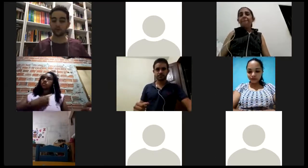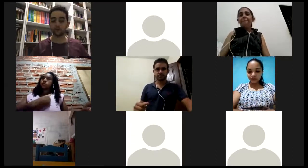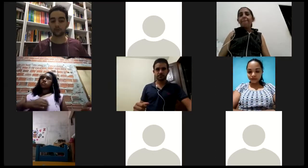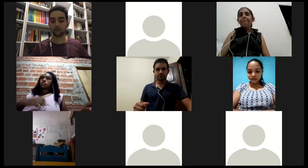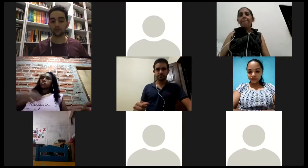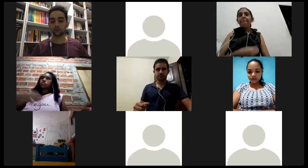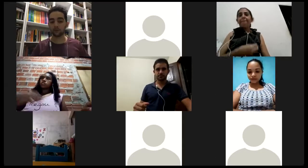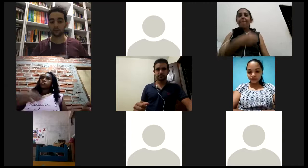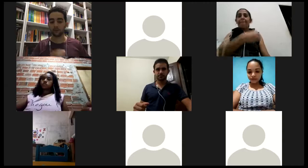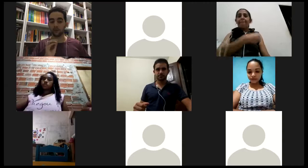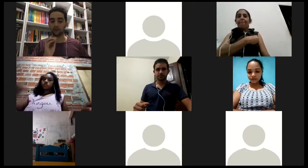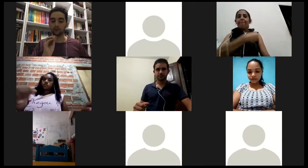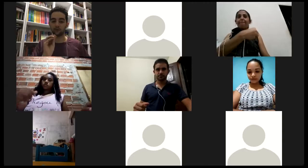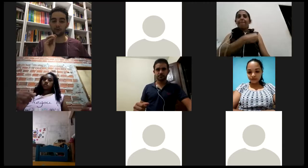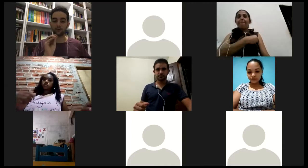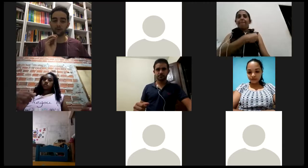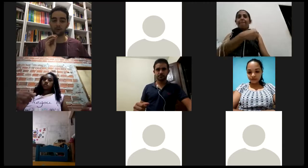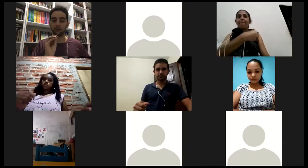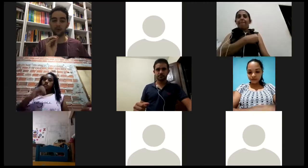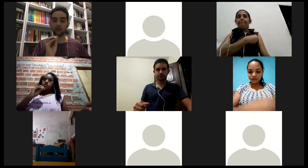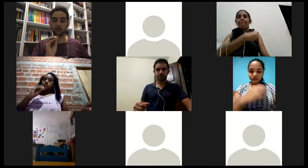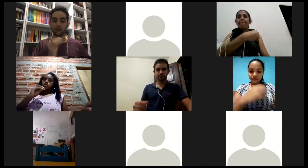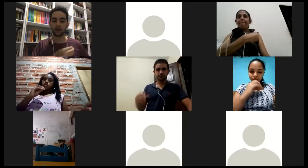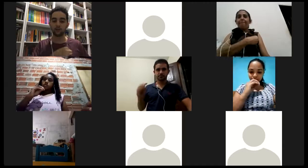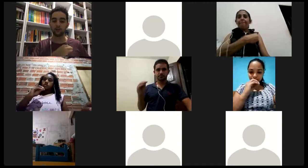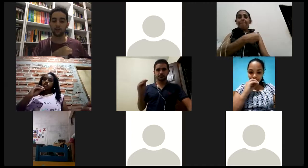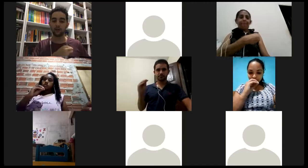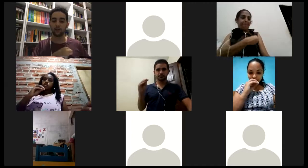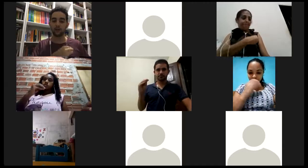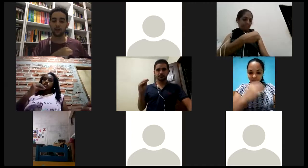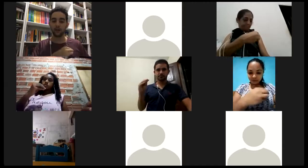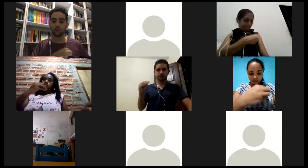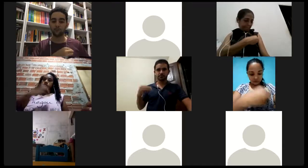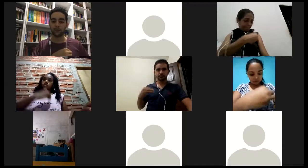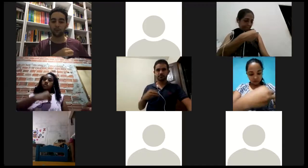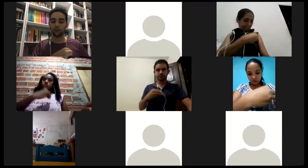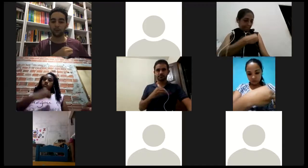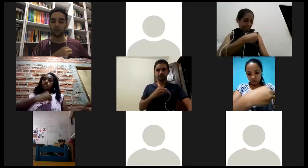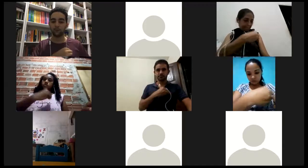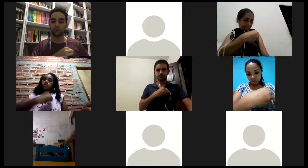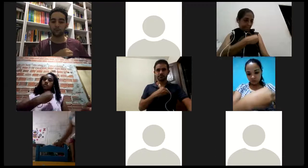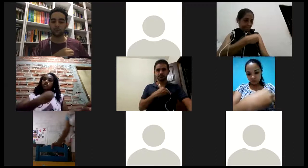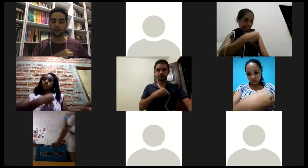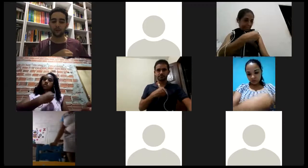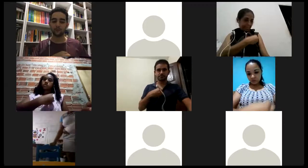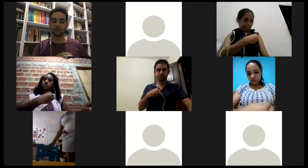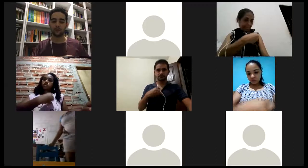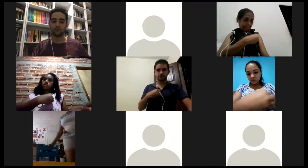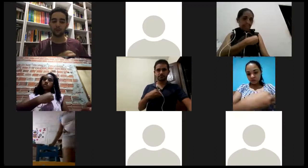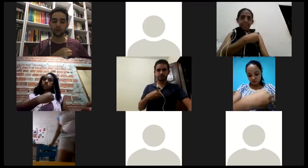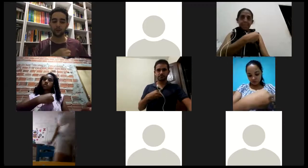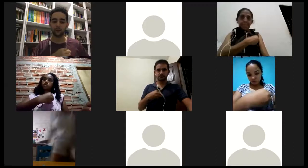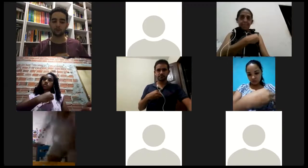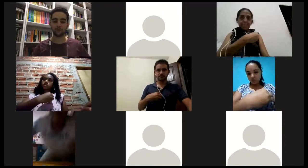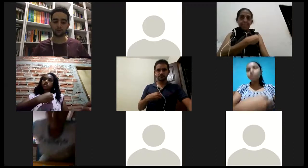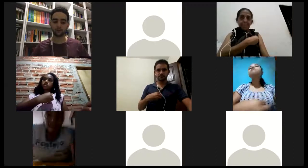Pecado. Mesma configuração de vida e de salário, só que apontado para o peito, batendo no peito a